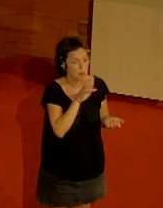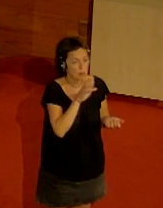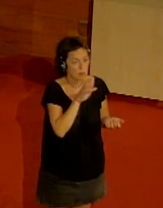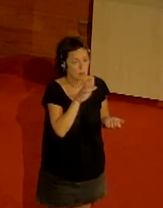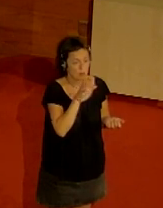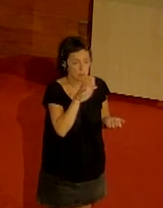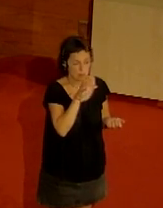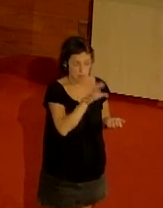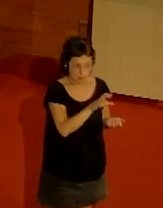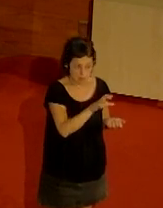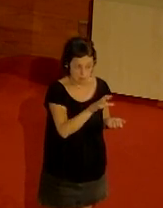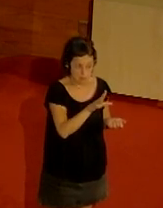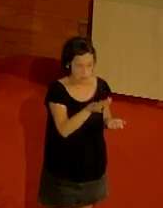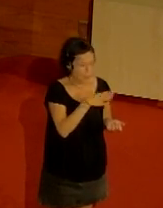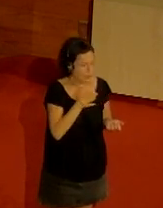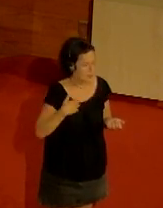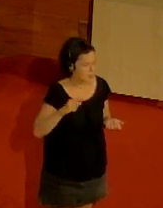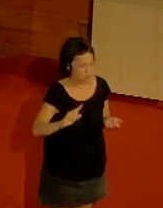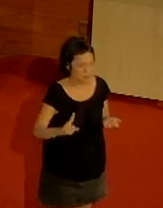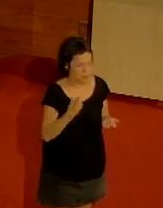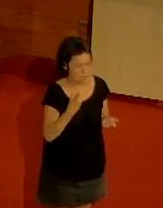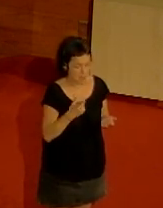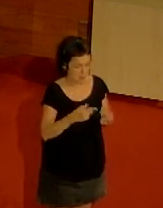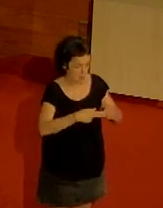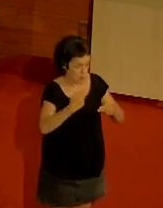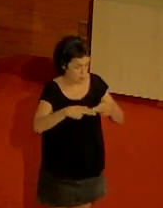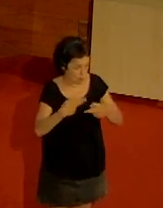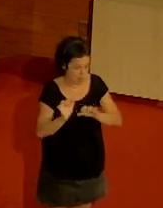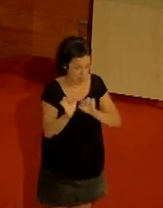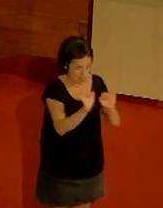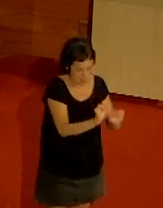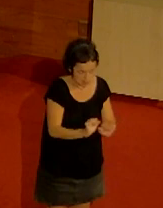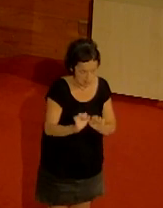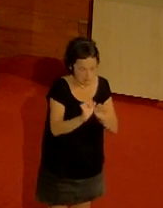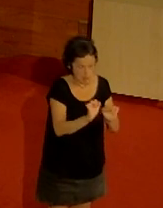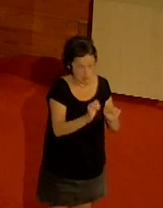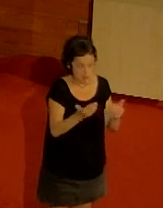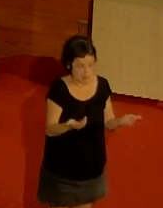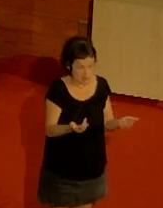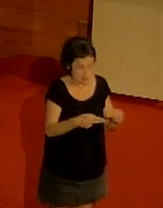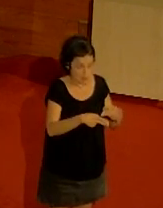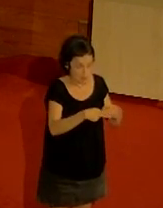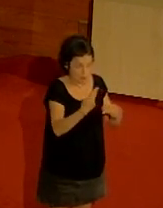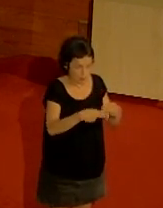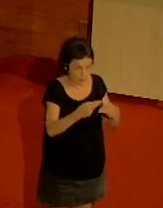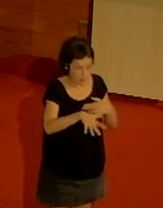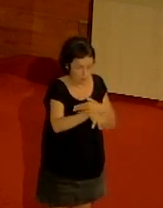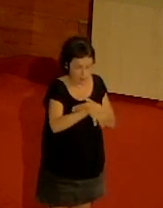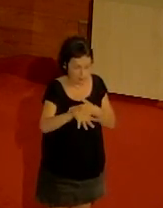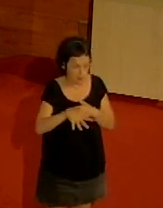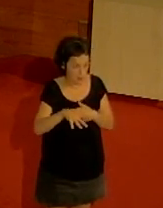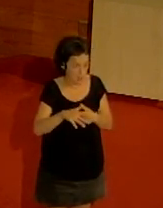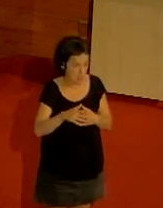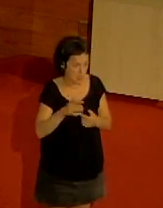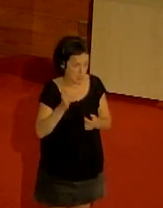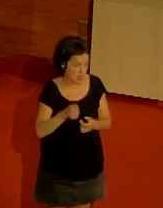es preservar sus fronteras. Entonces, en las fronteras, en muchas ocasiones, se produce un choque, no iba a